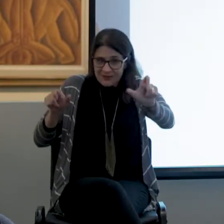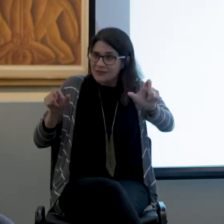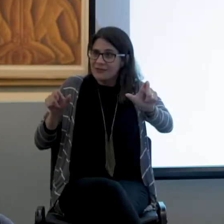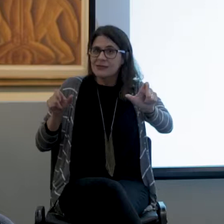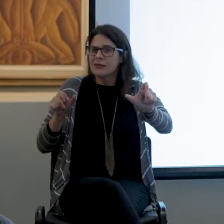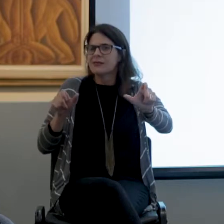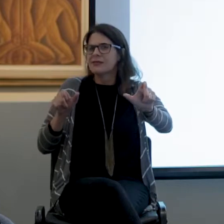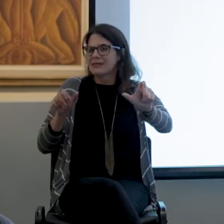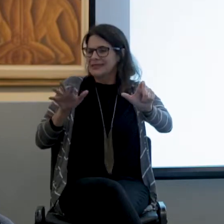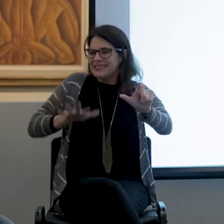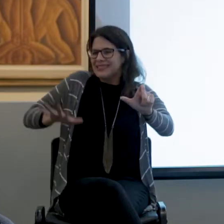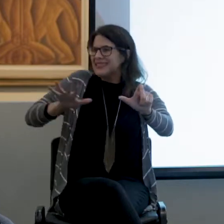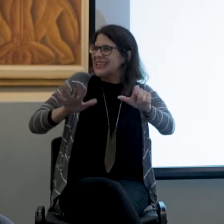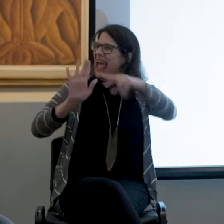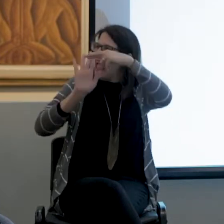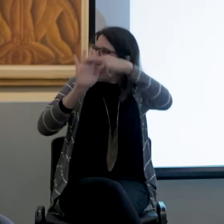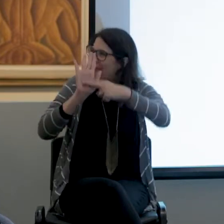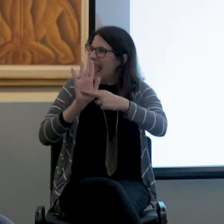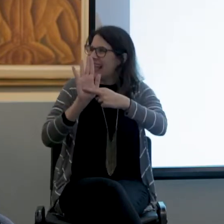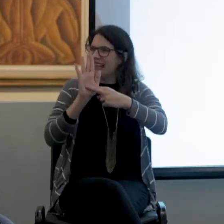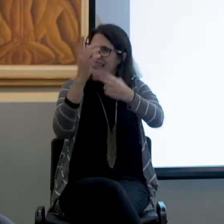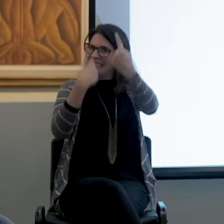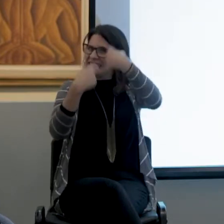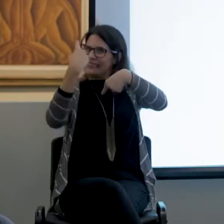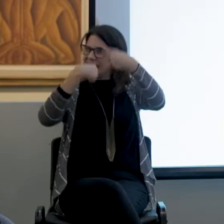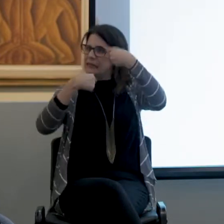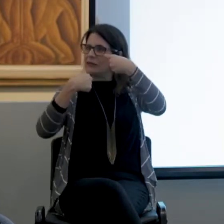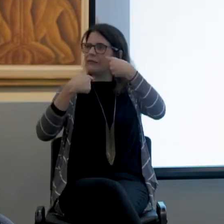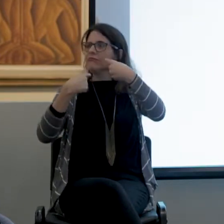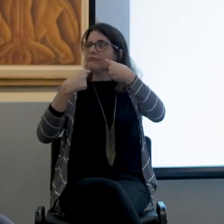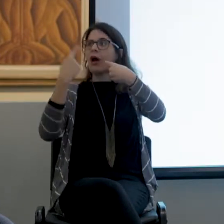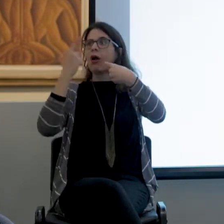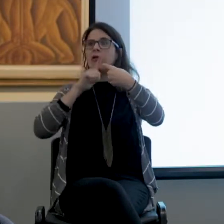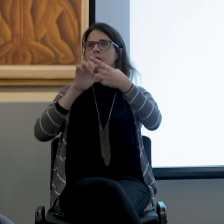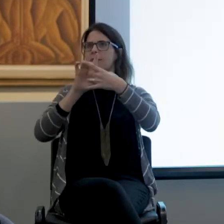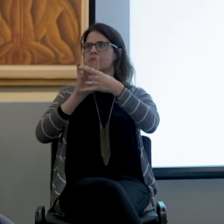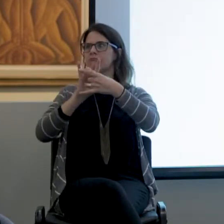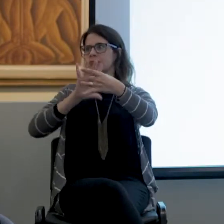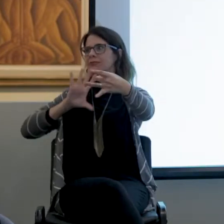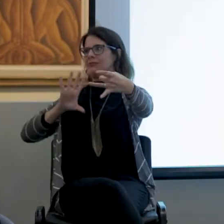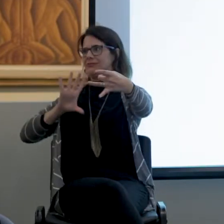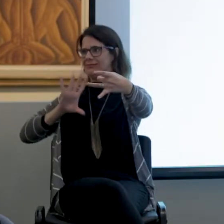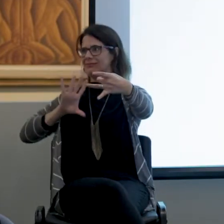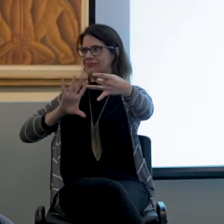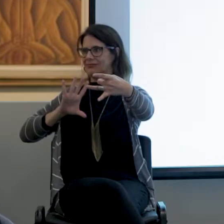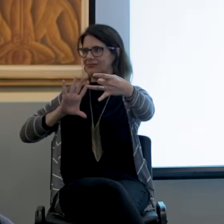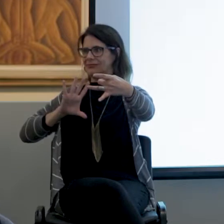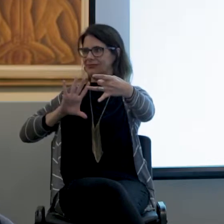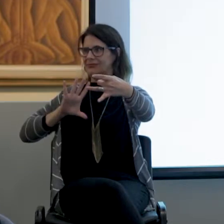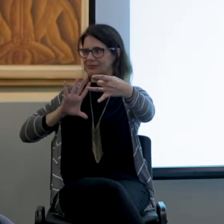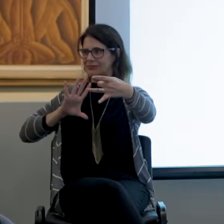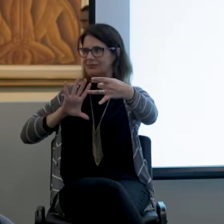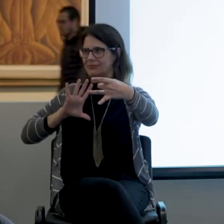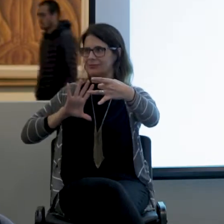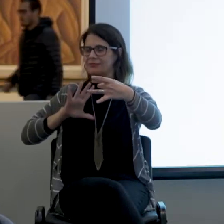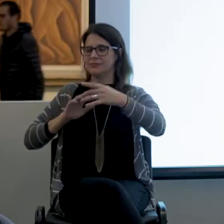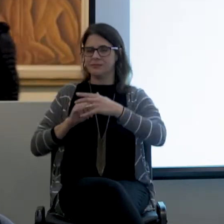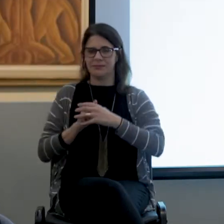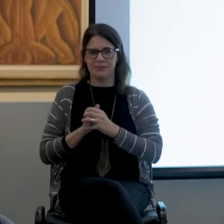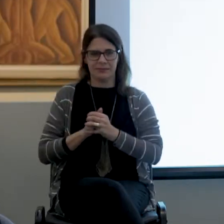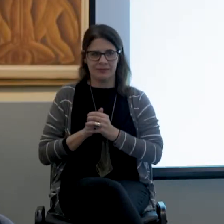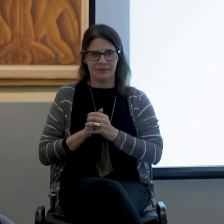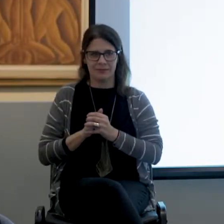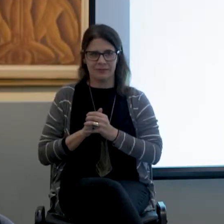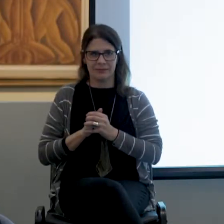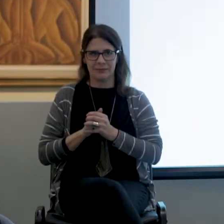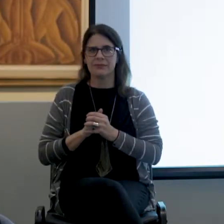romper com essas normas herdadas. E aí vão conseguir devagarinho romper com